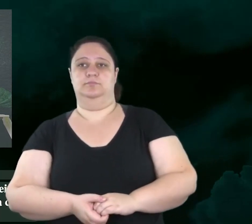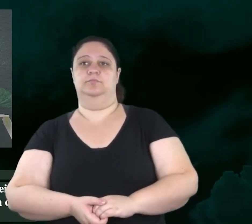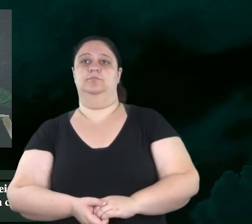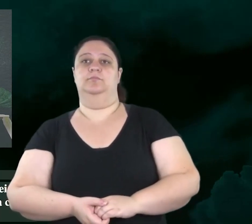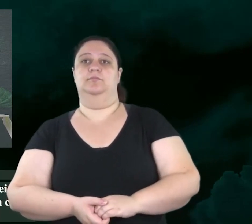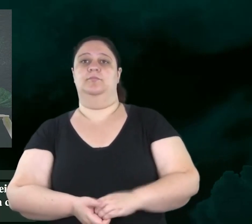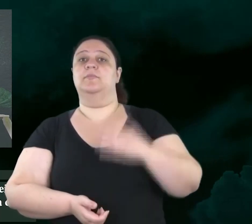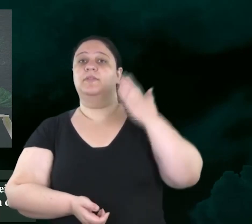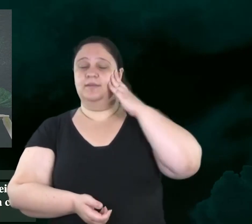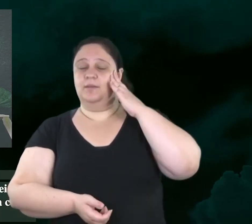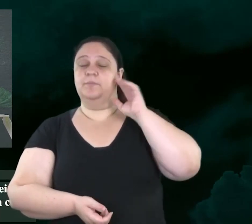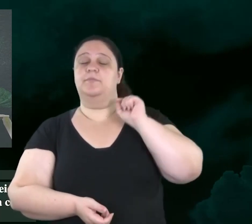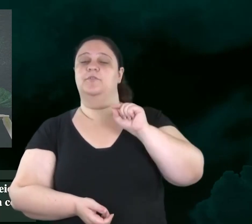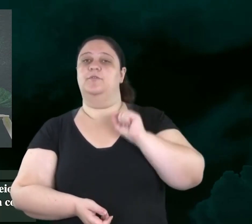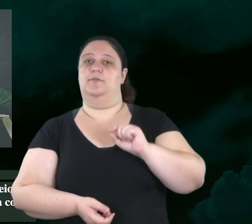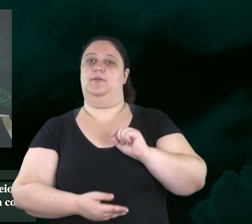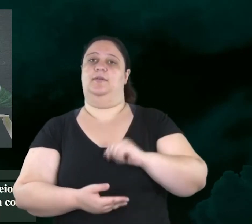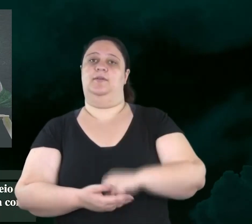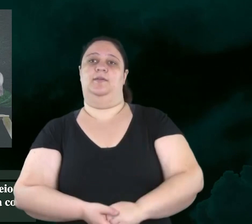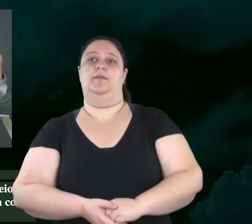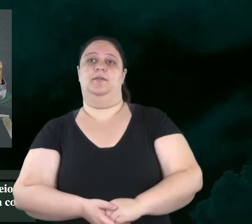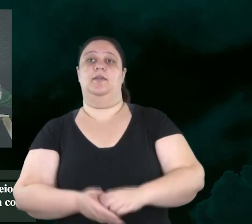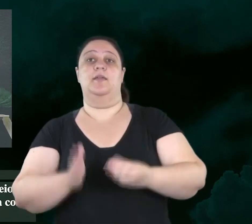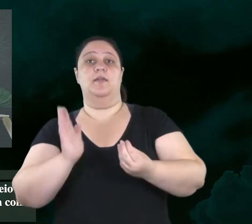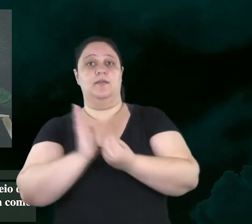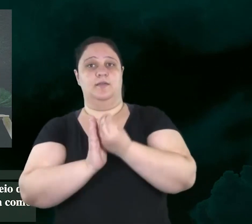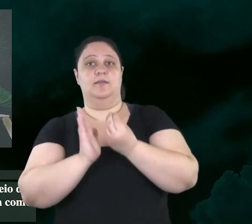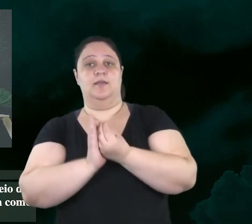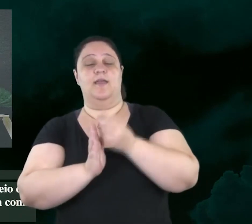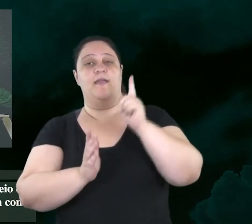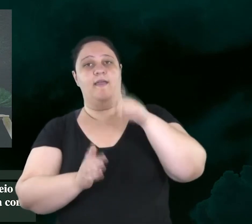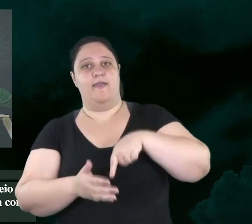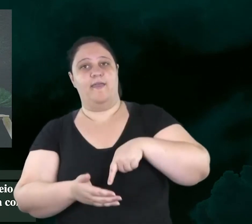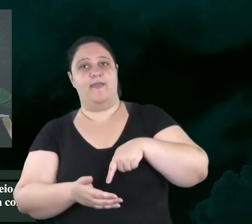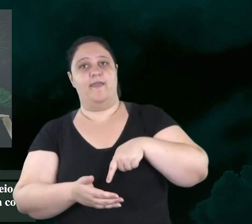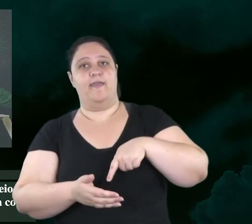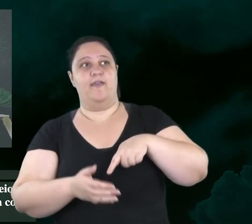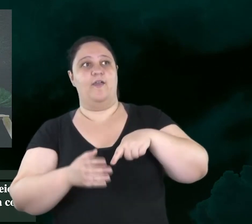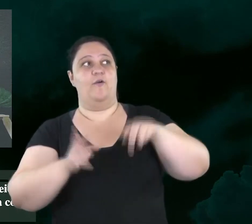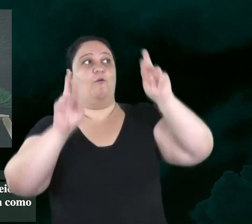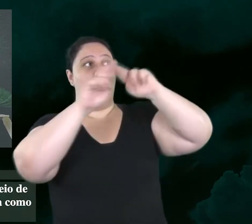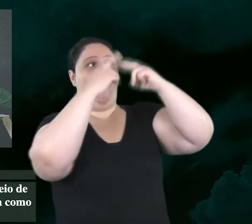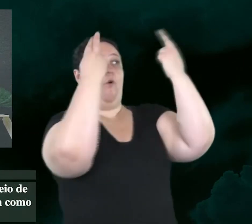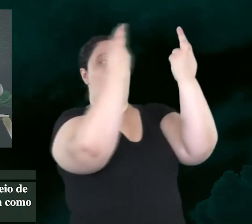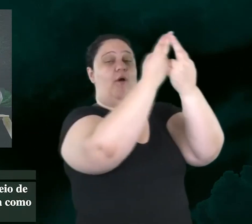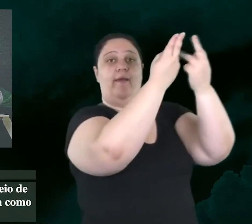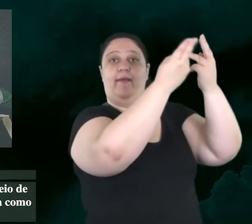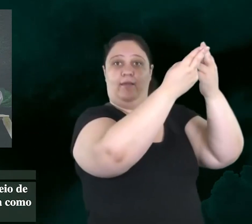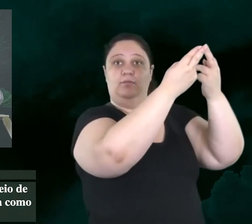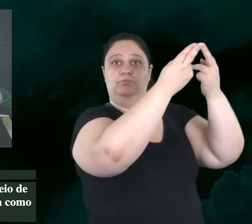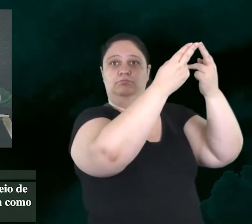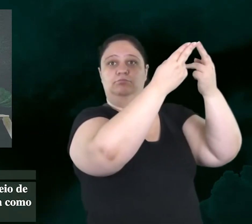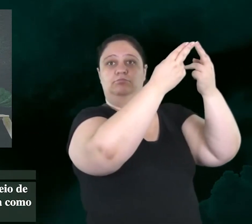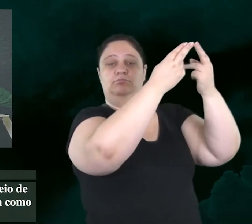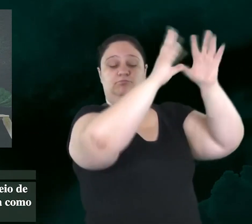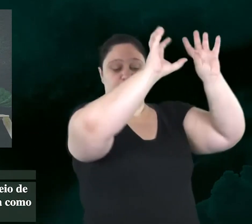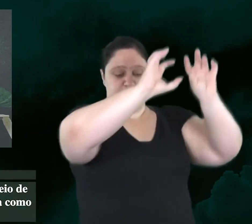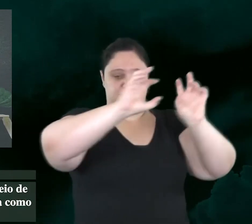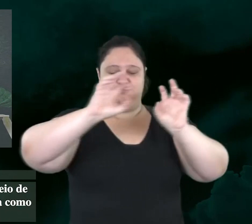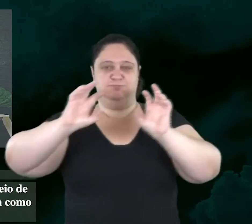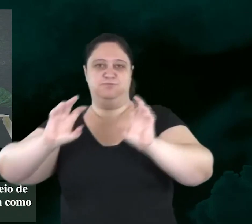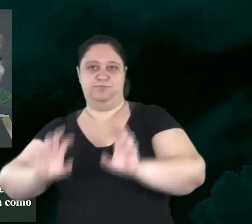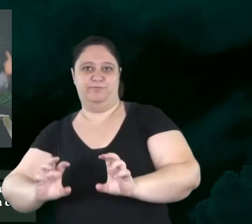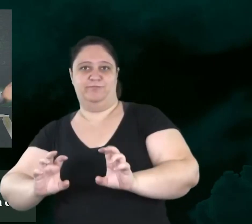a vida da igreja é a realidade do reino dos céus, né? O reino dos céus tem